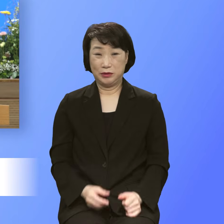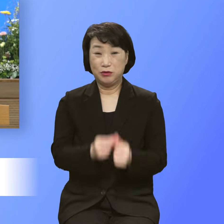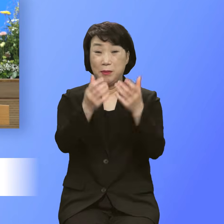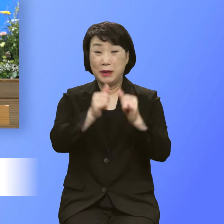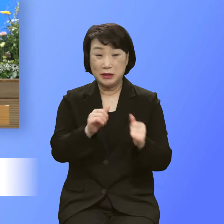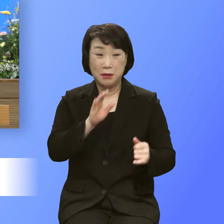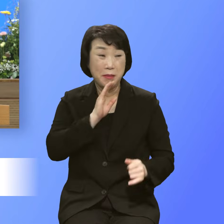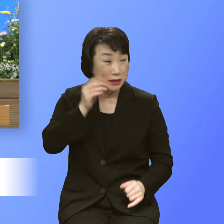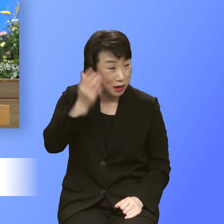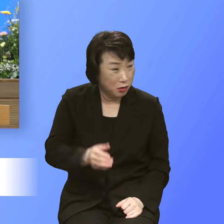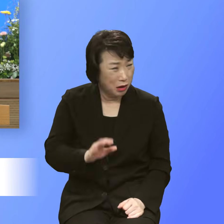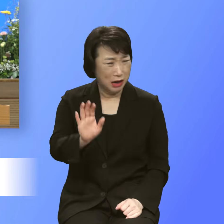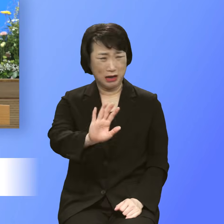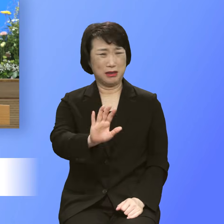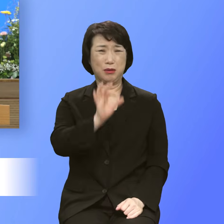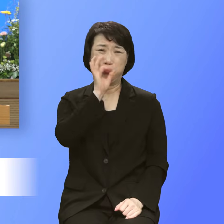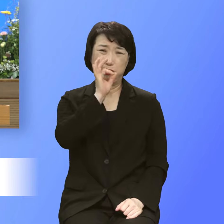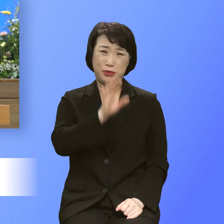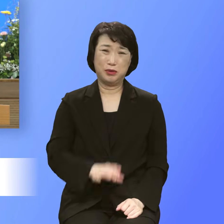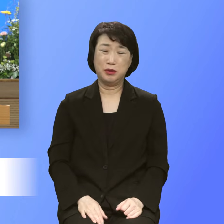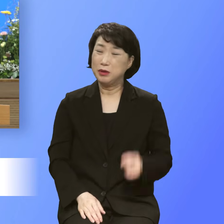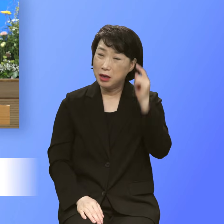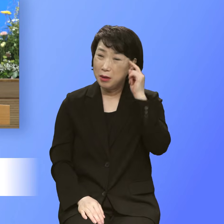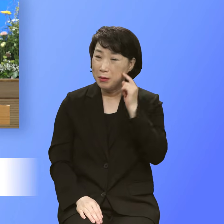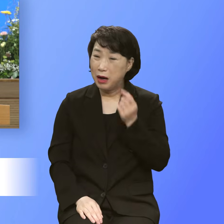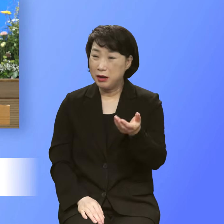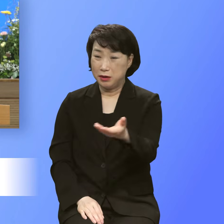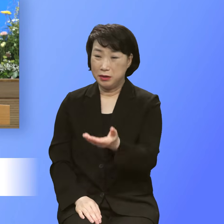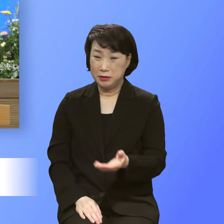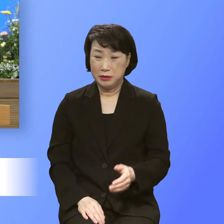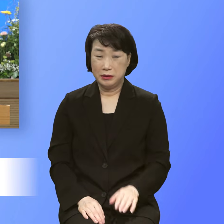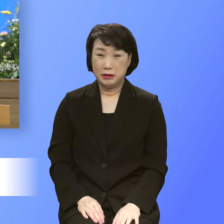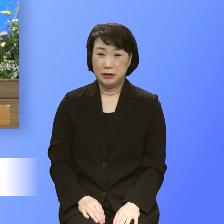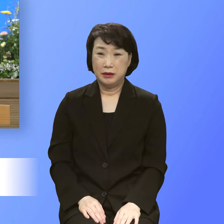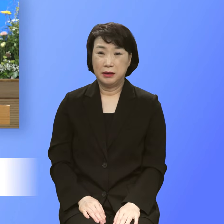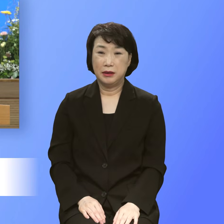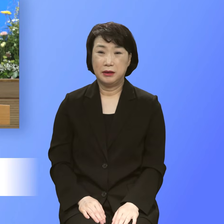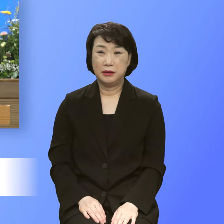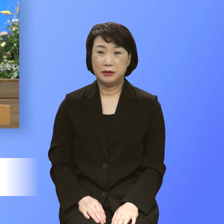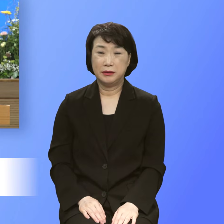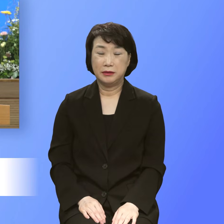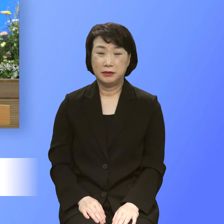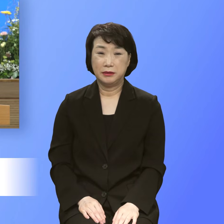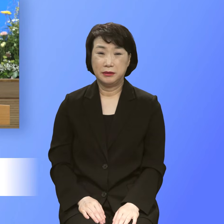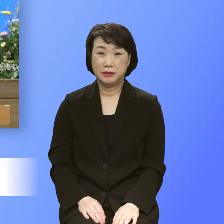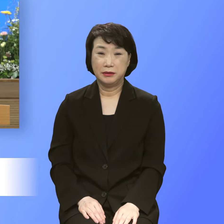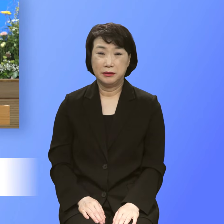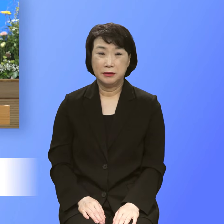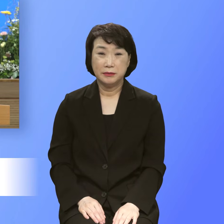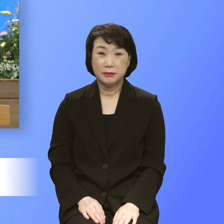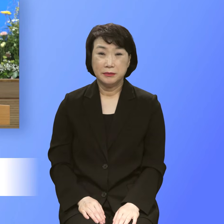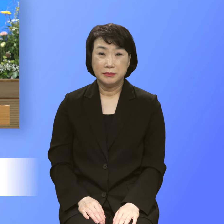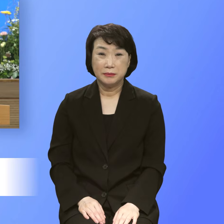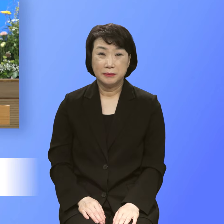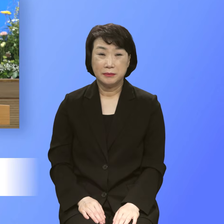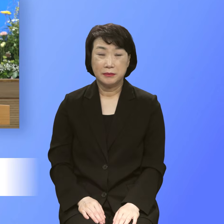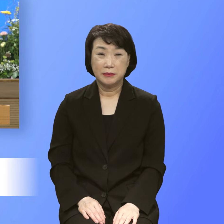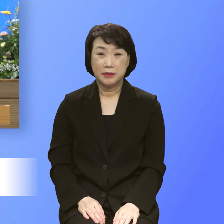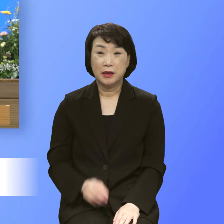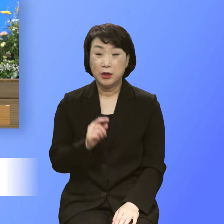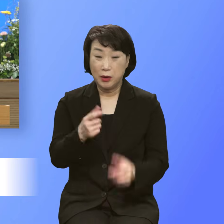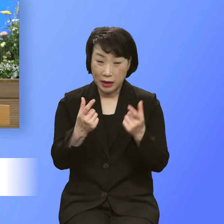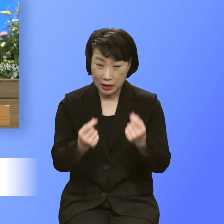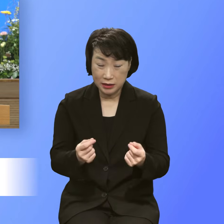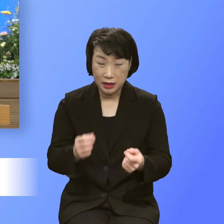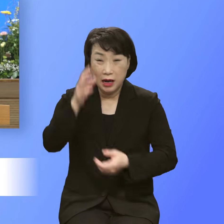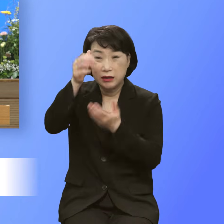구원받은 자가 될 수 없는 거지. 생각 한번 해보라 그 말이요. 응? 그러니까